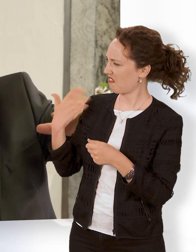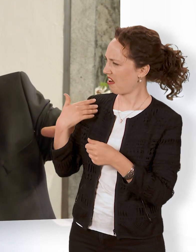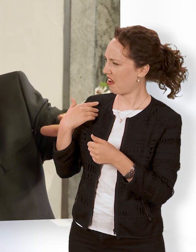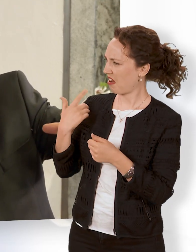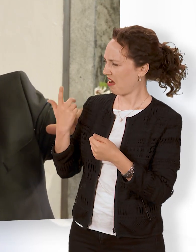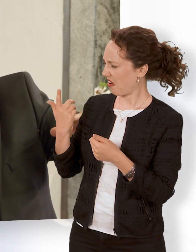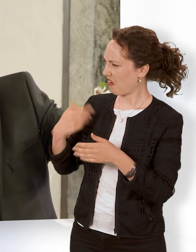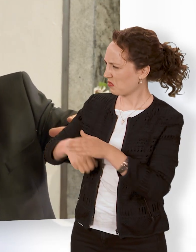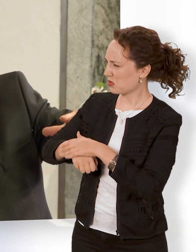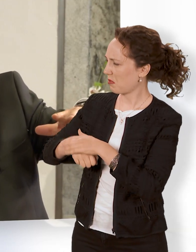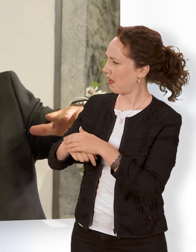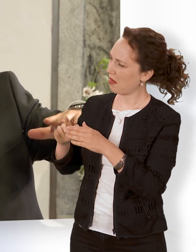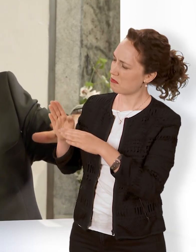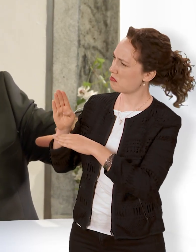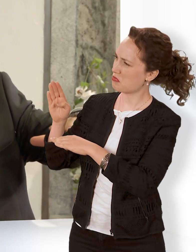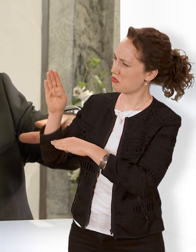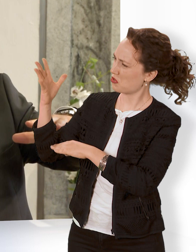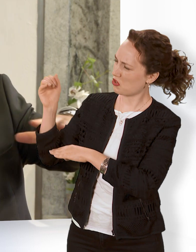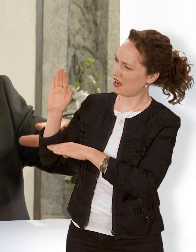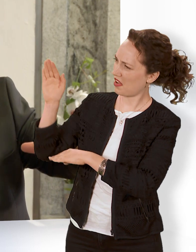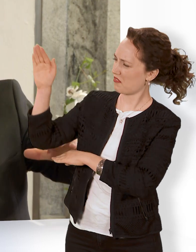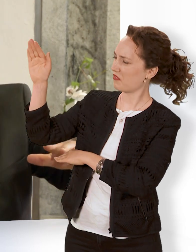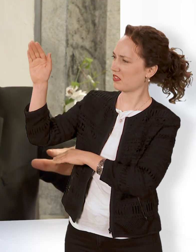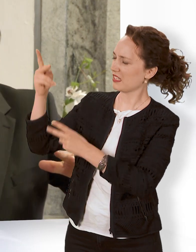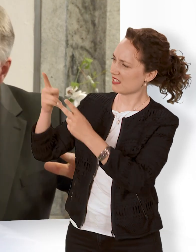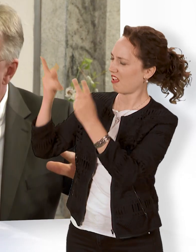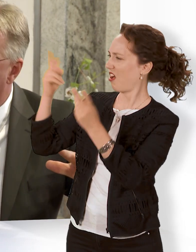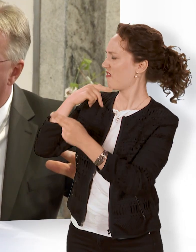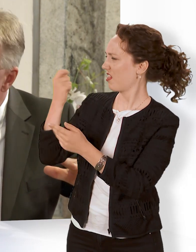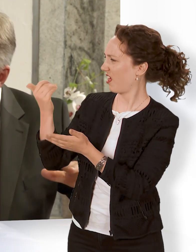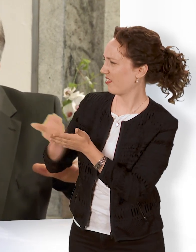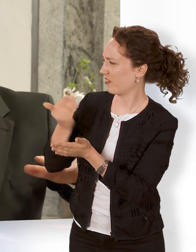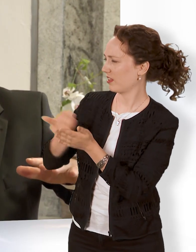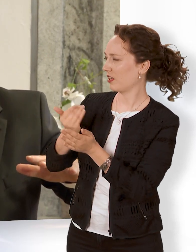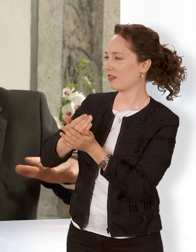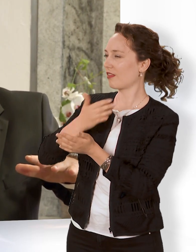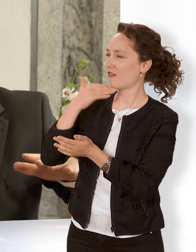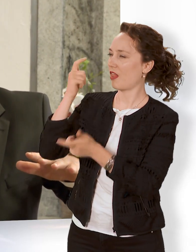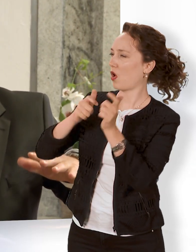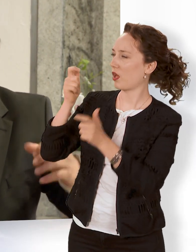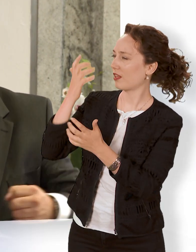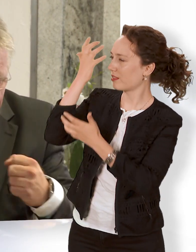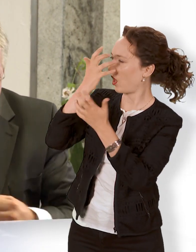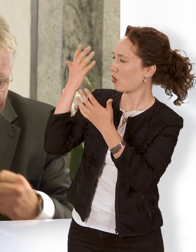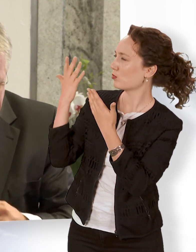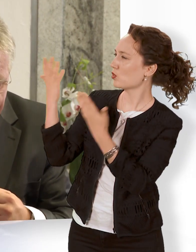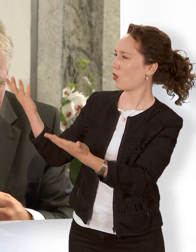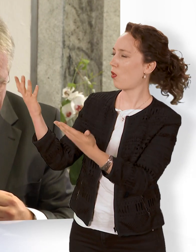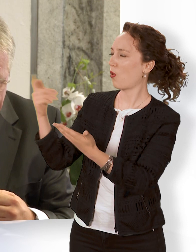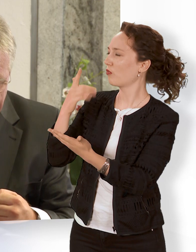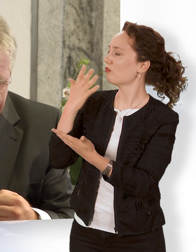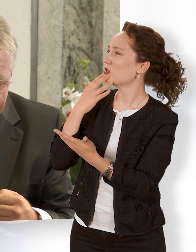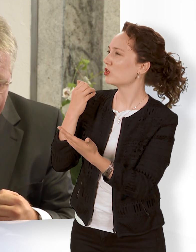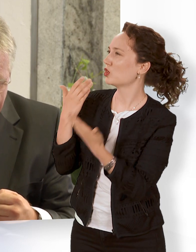haben viel Geld verdient und waren oder sind ein Star. Viele andere träumen davon und rennen und hecheln